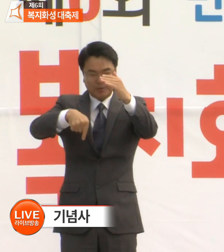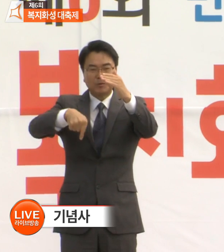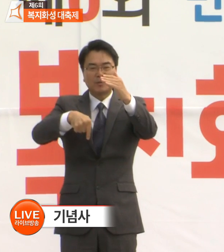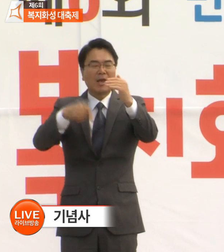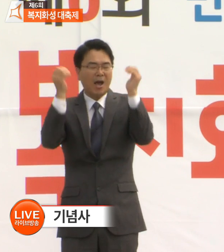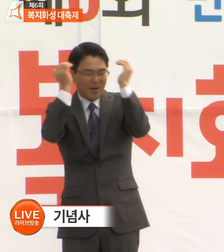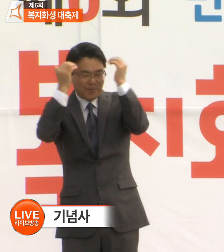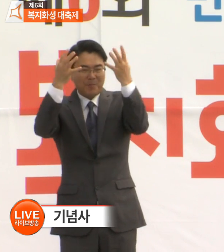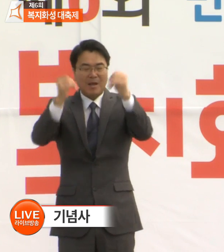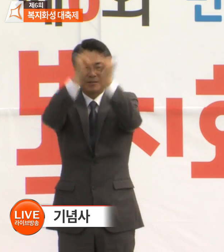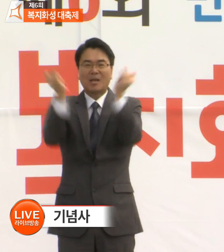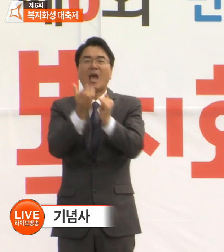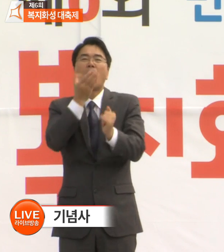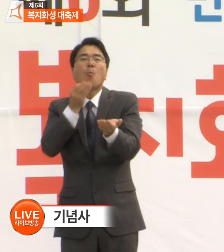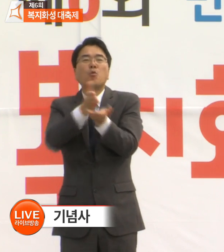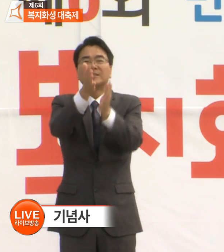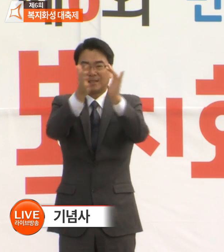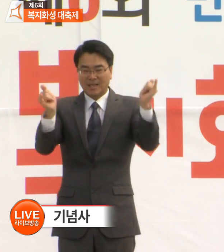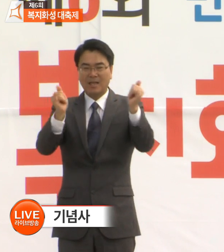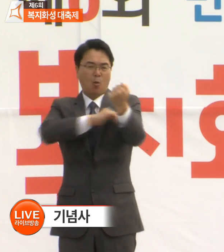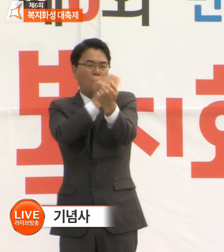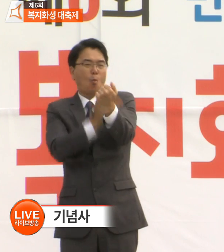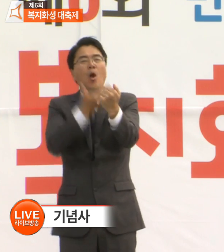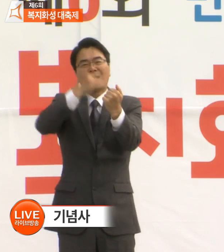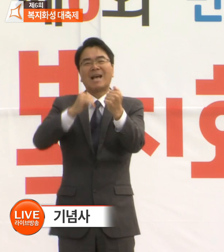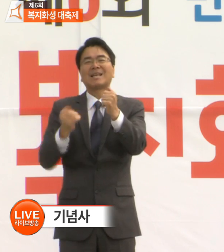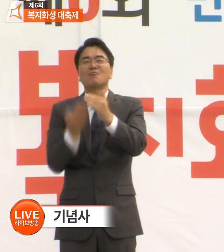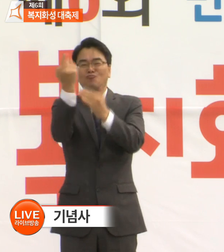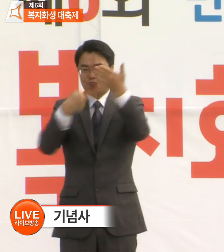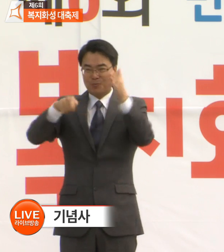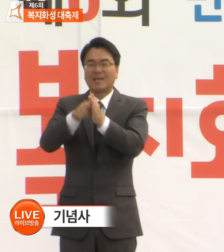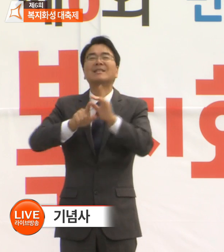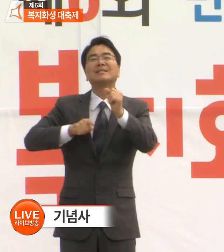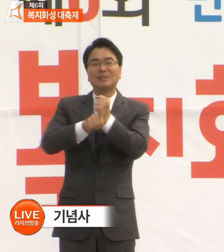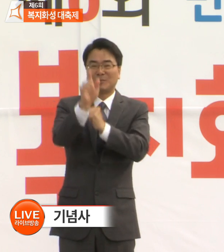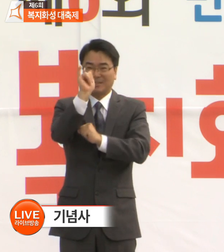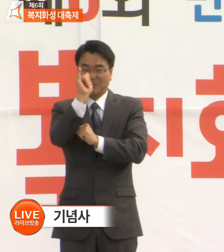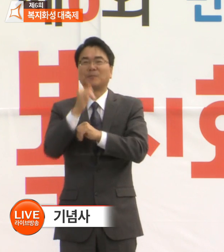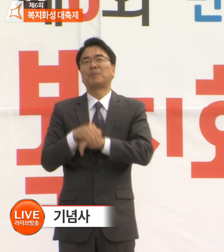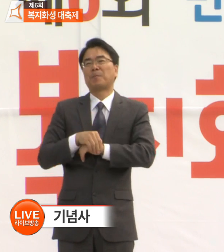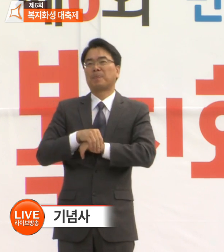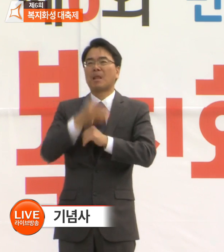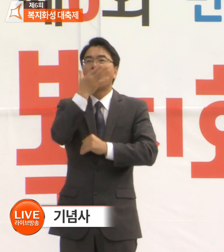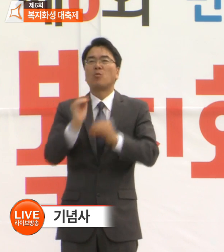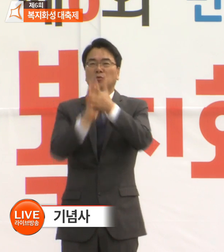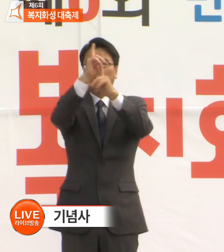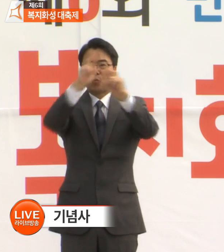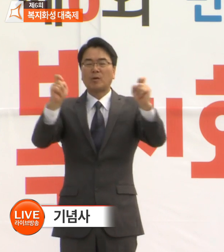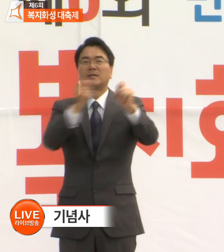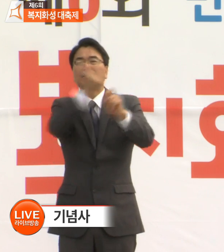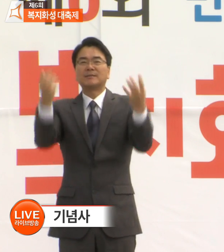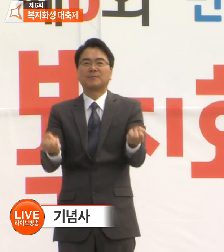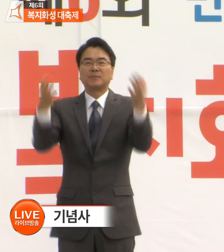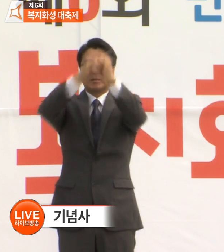시달리는 사회복지사들의 권익 향상을 위한 날이기도 합니다. 또한 복지화성대축제